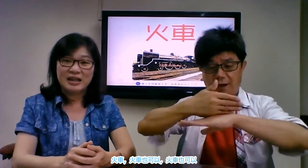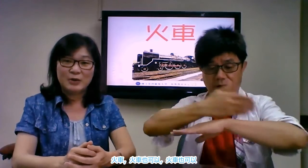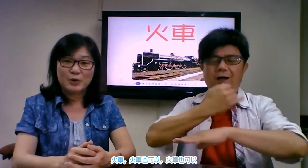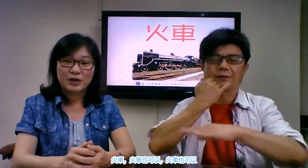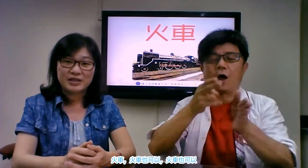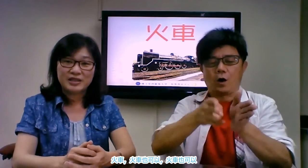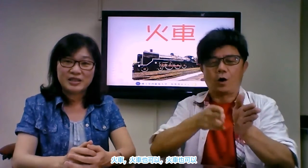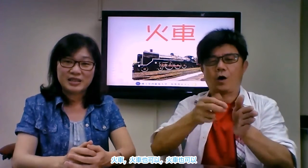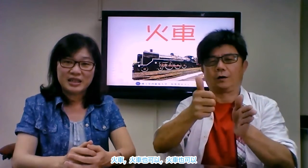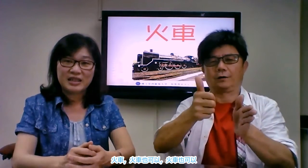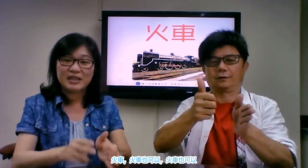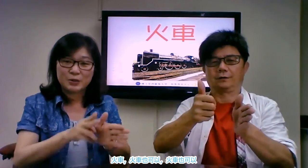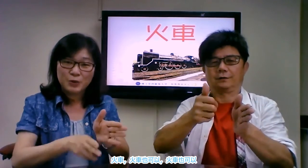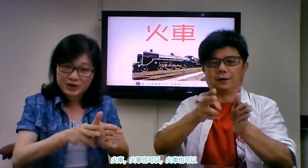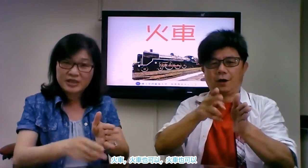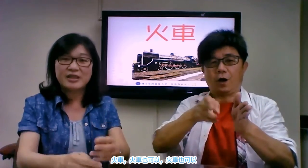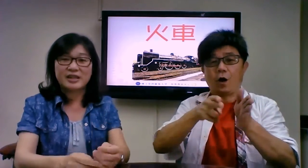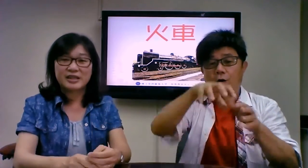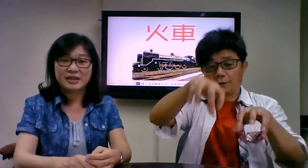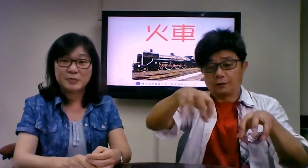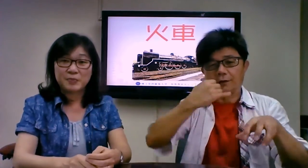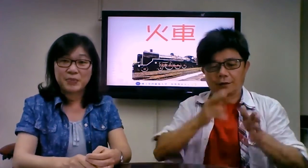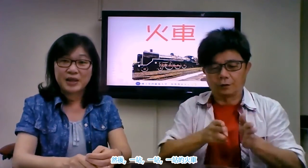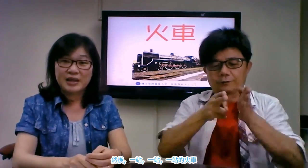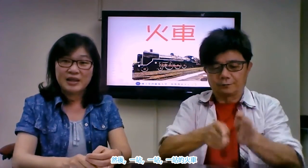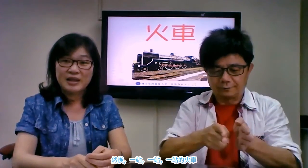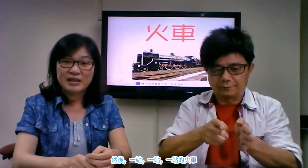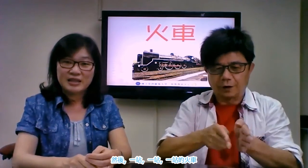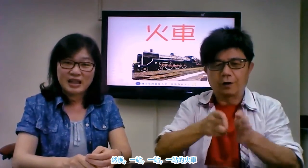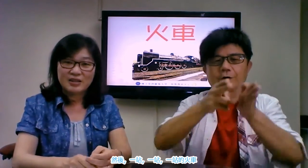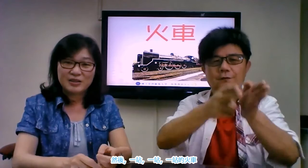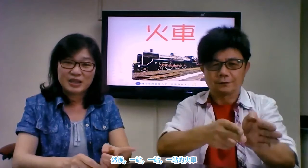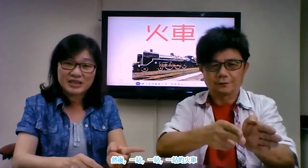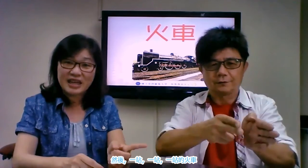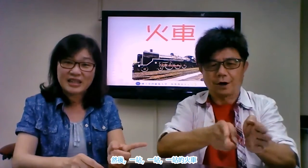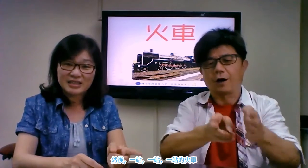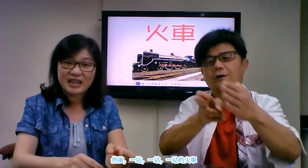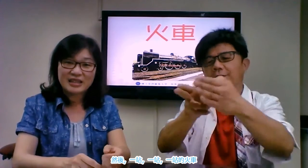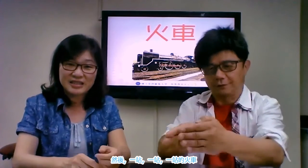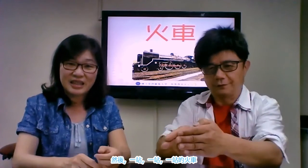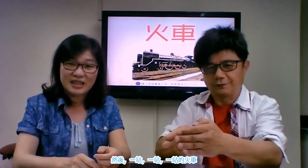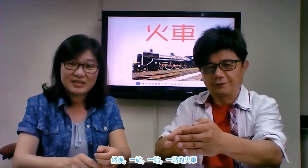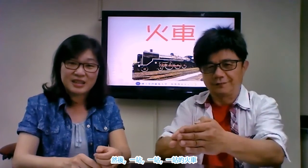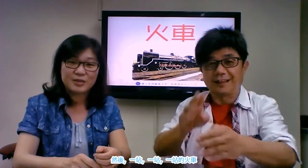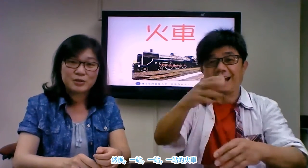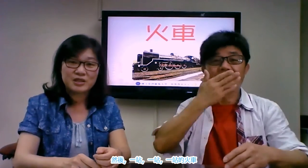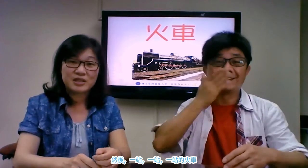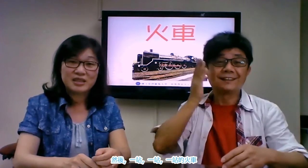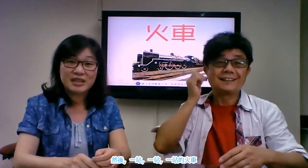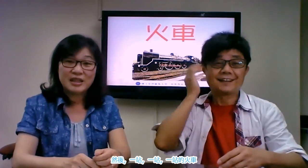火车也可以，火车也可以。然后一站一站一站一站的火车，